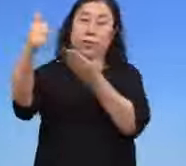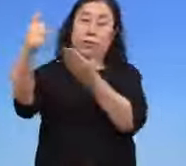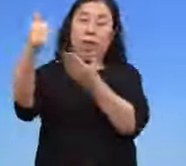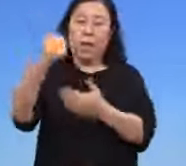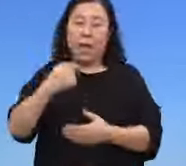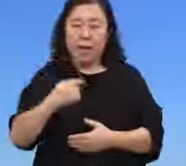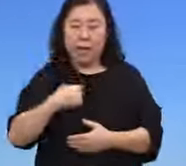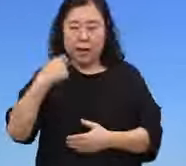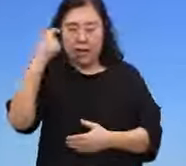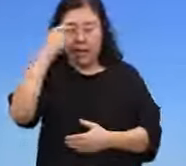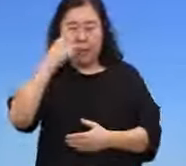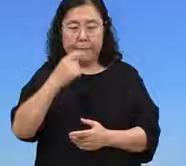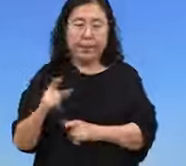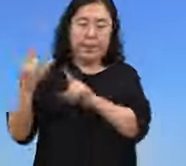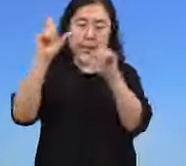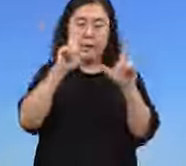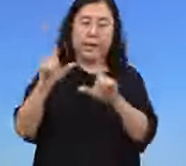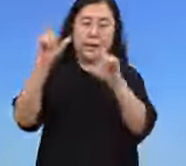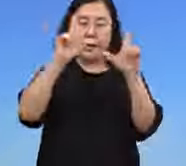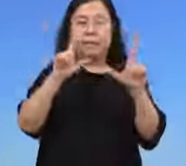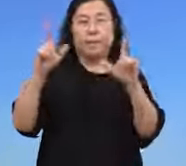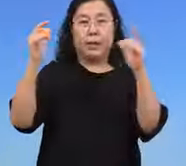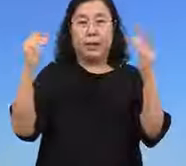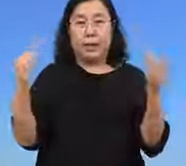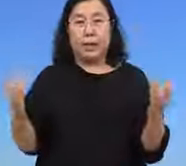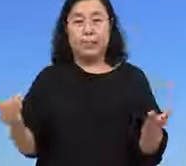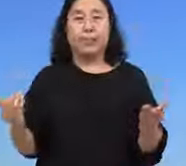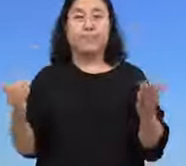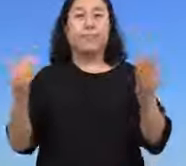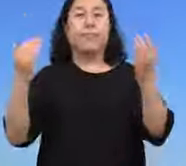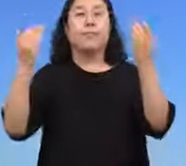주께 내 삶 드립니다.